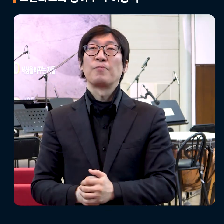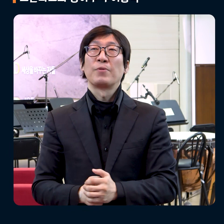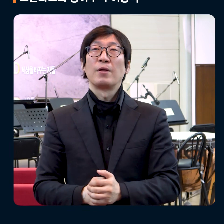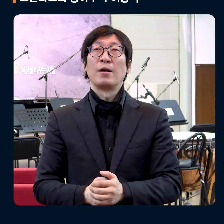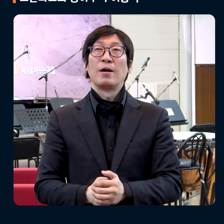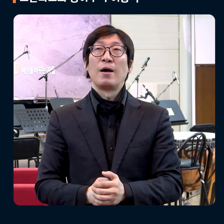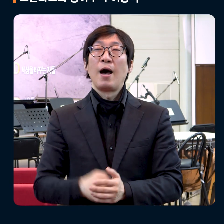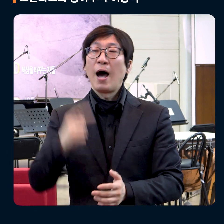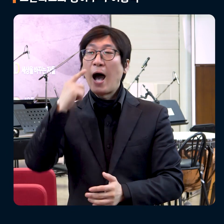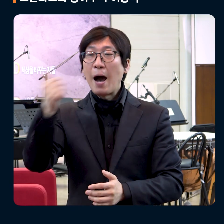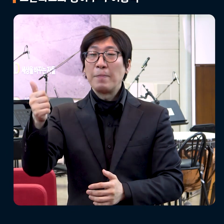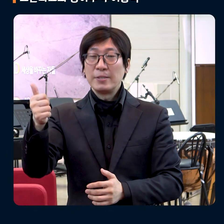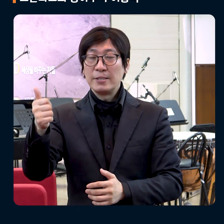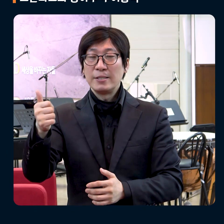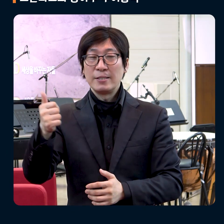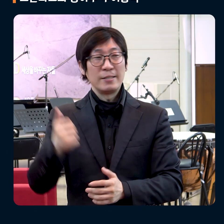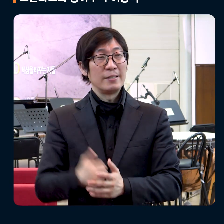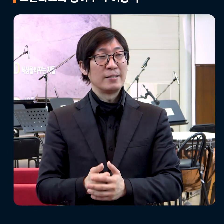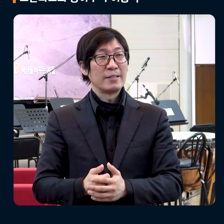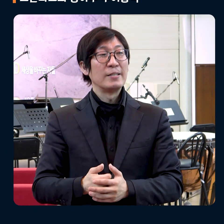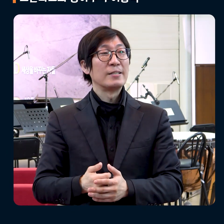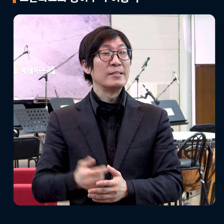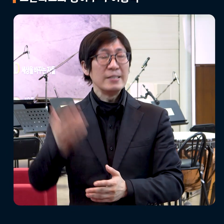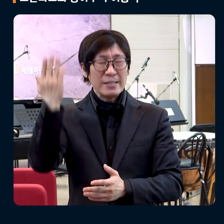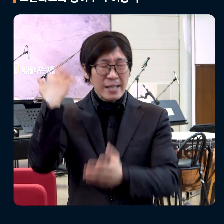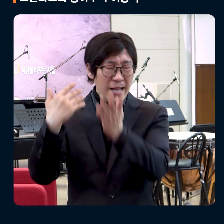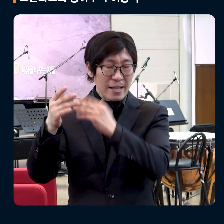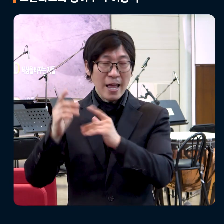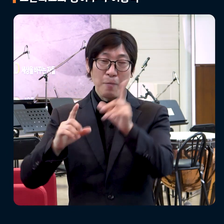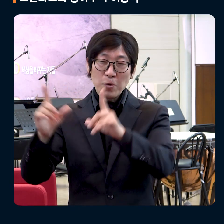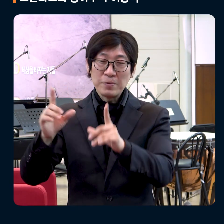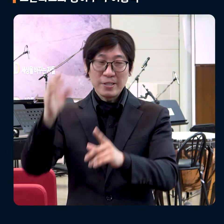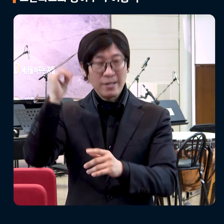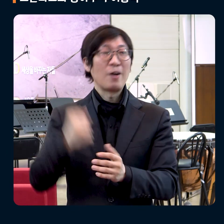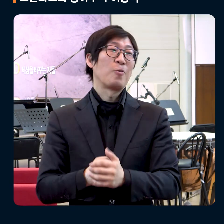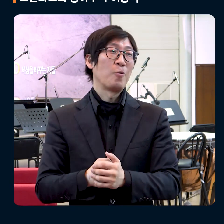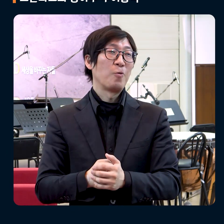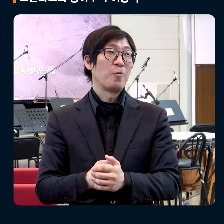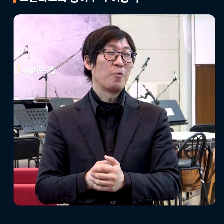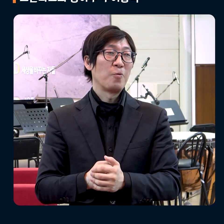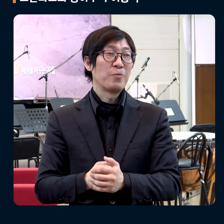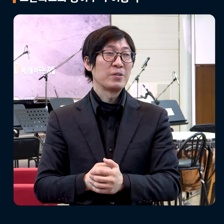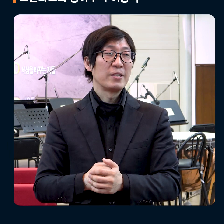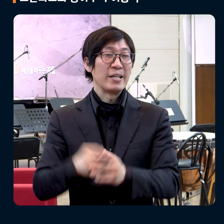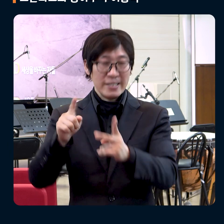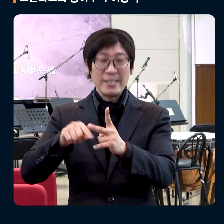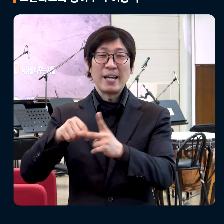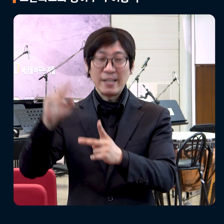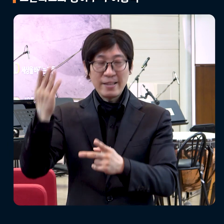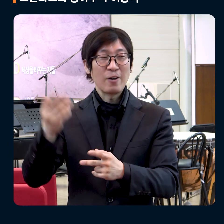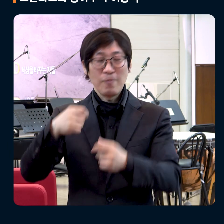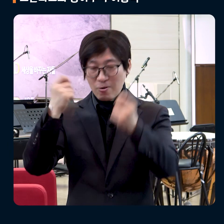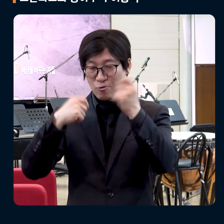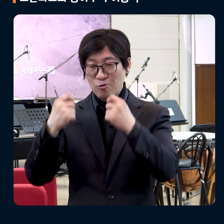아버지가 한 얘기 지금 알겠네 하고 꼬물꼬물거리는 딸 안고 제가 울었습니다.